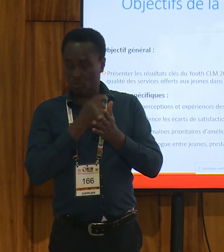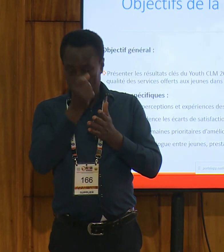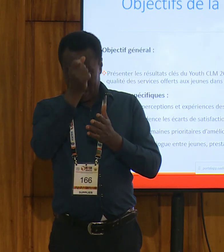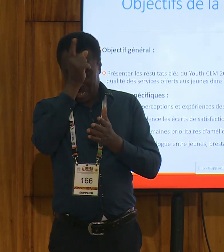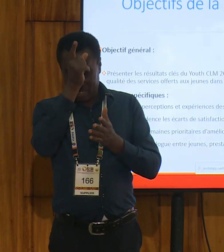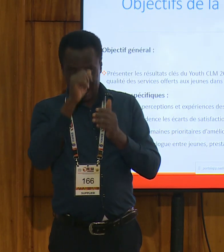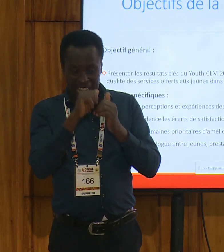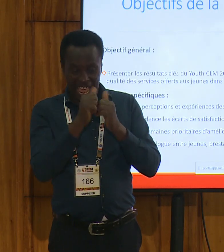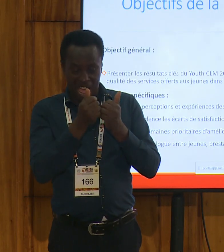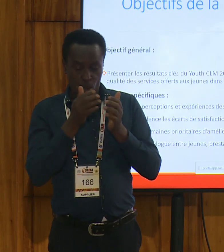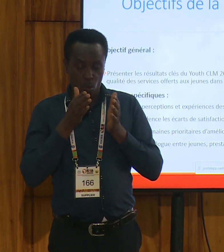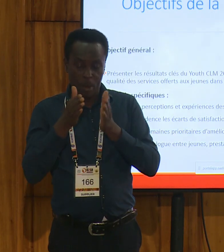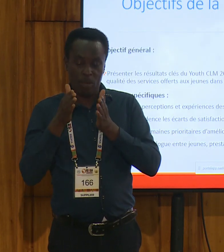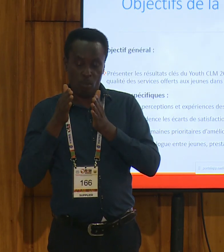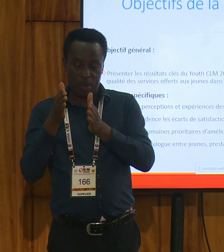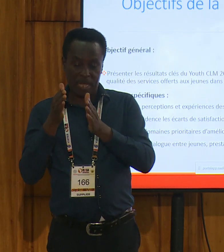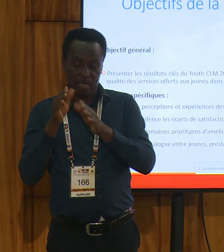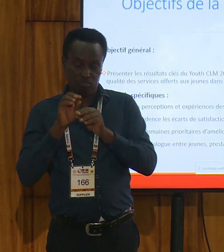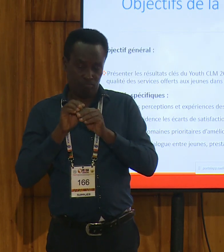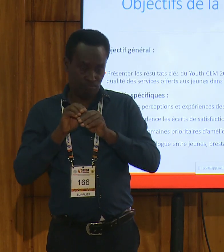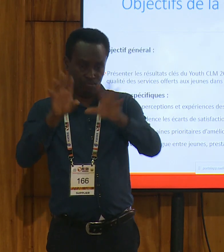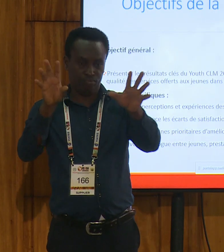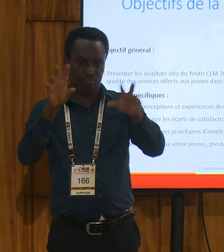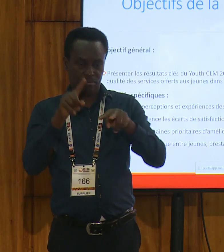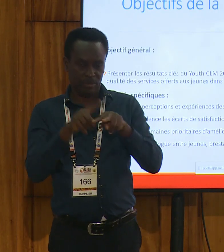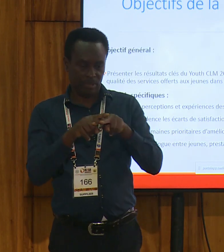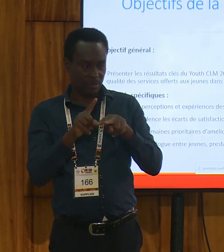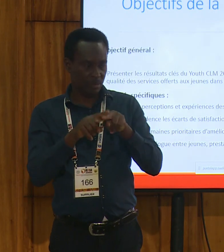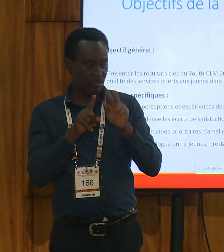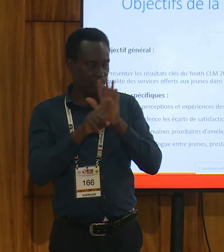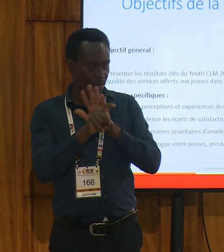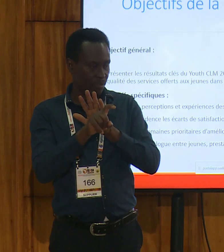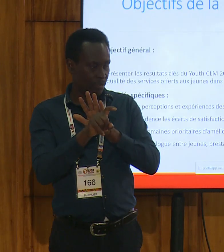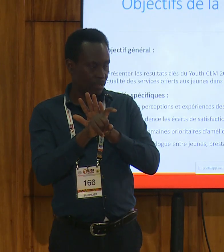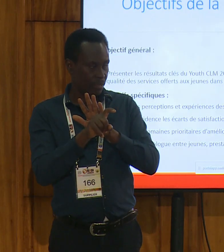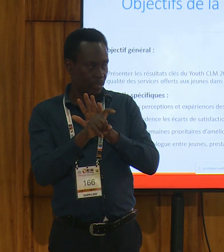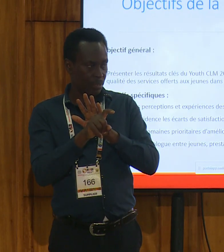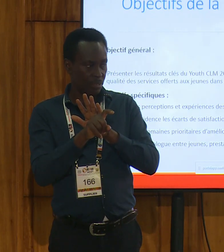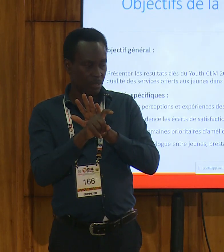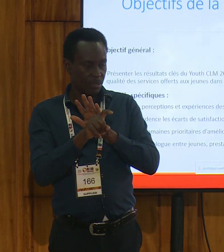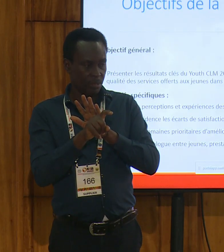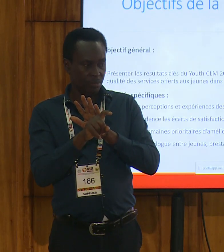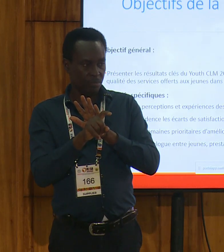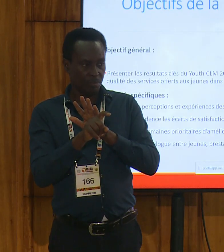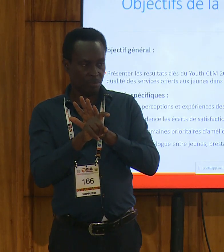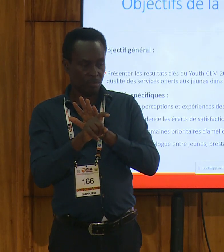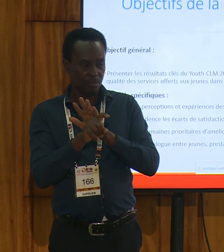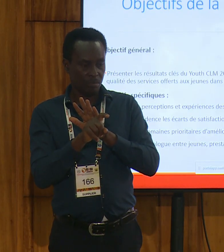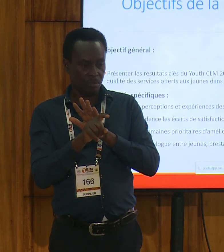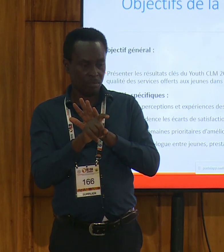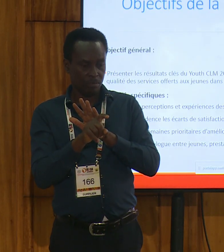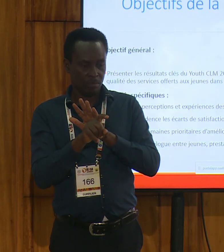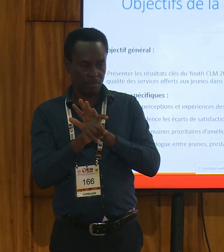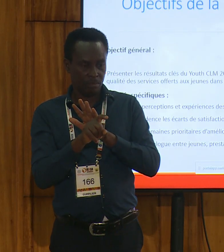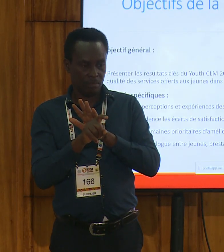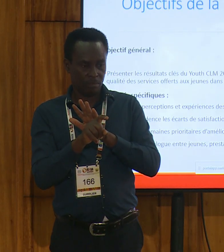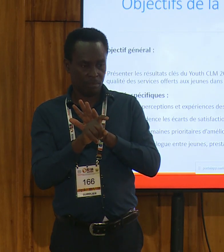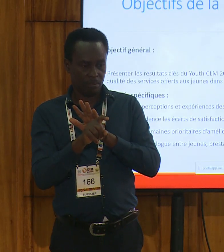la collecte à travers Kobo Collect et ensuite nous les analysons, puis nous ressortissons